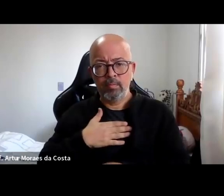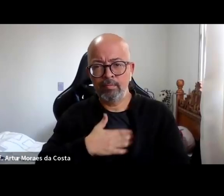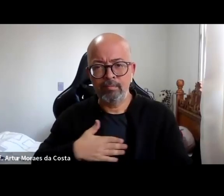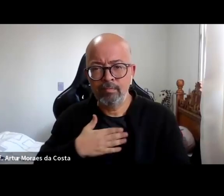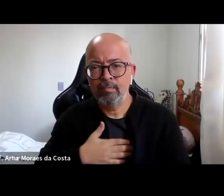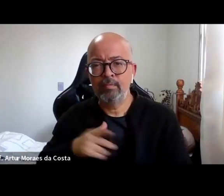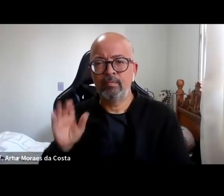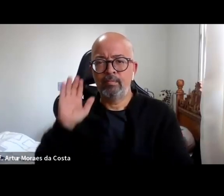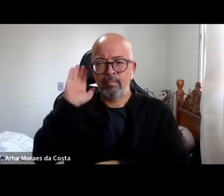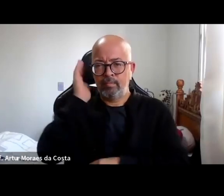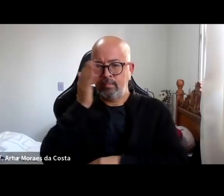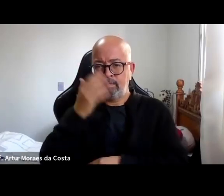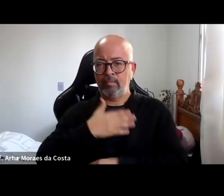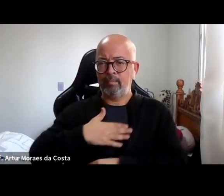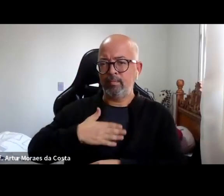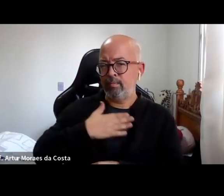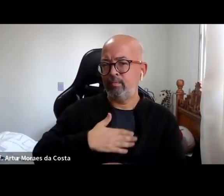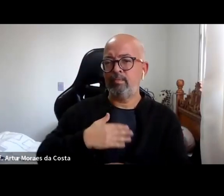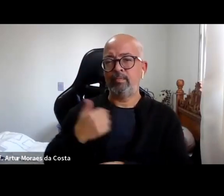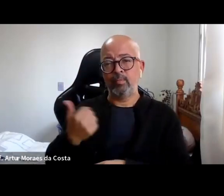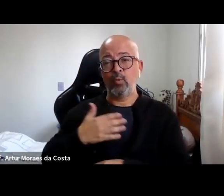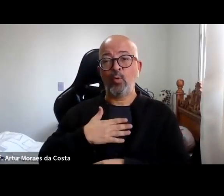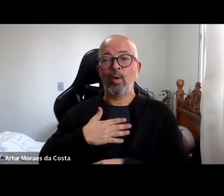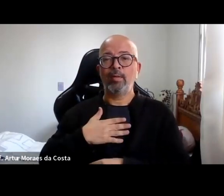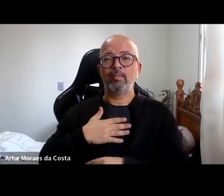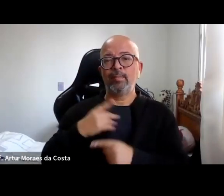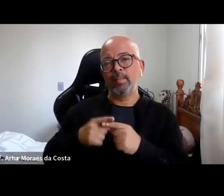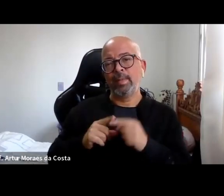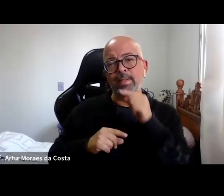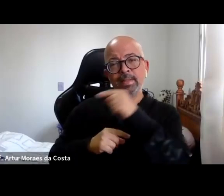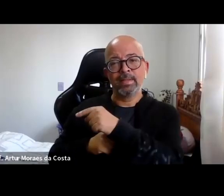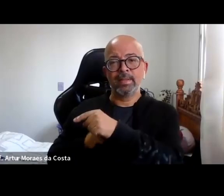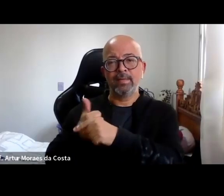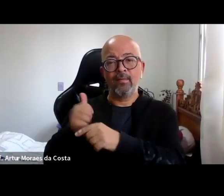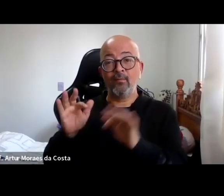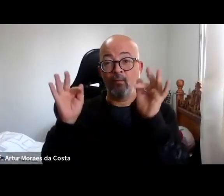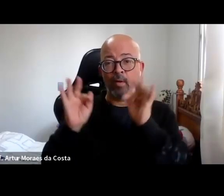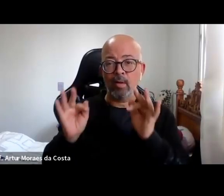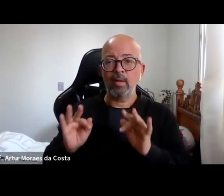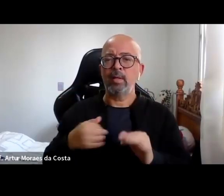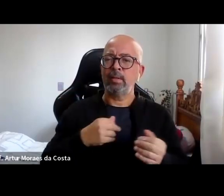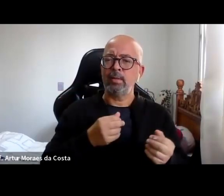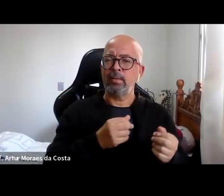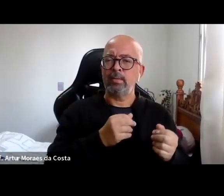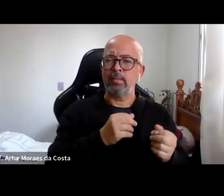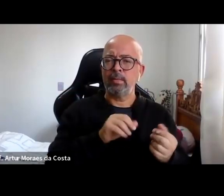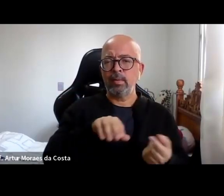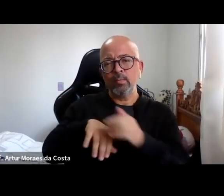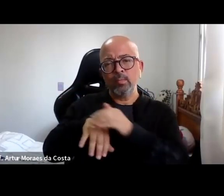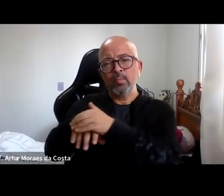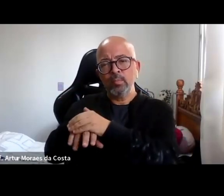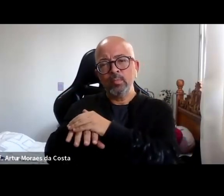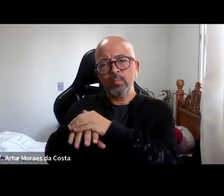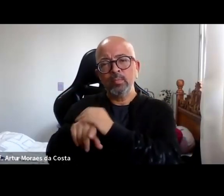información realmente le sea útil le ayude a ubicarse o le le resulte interesante